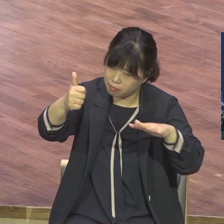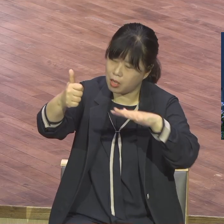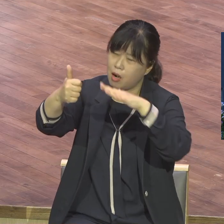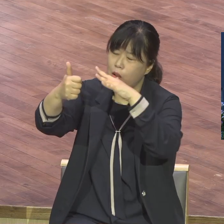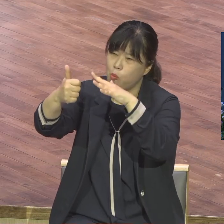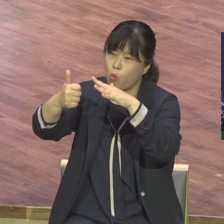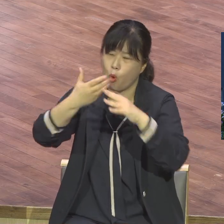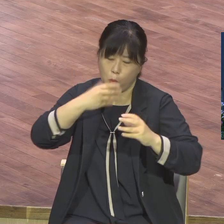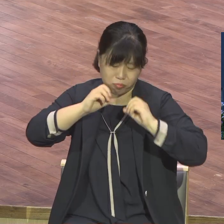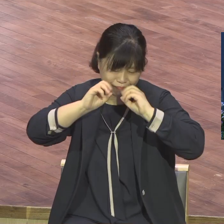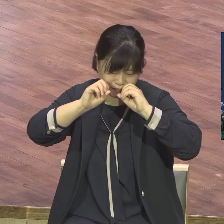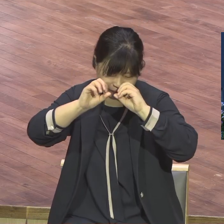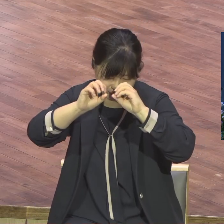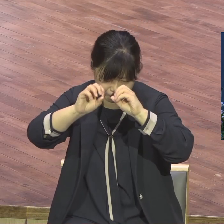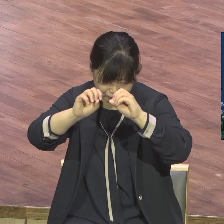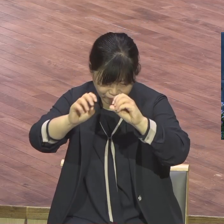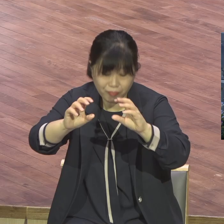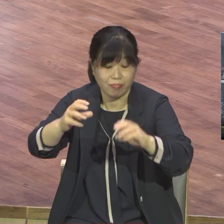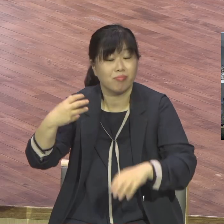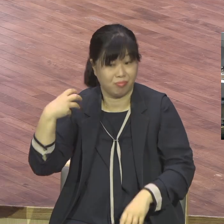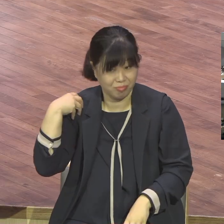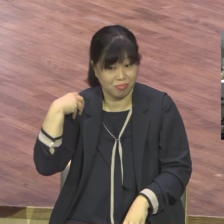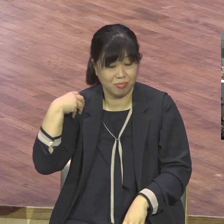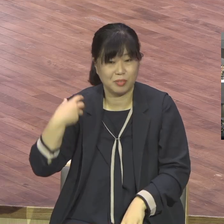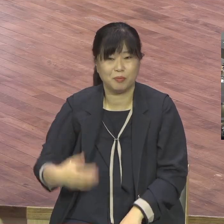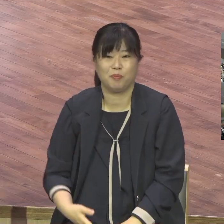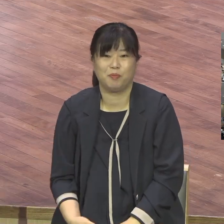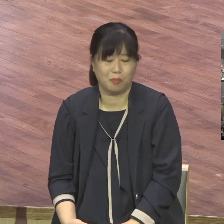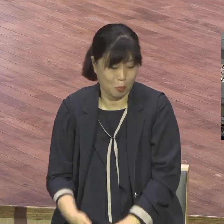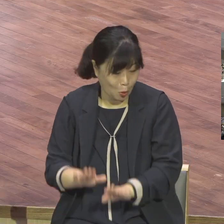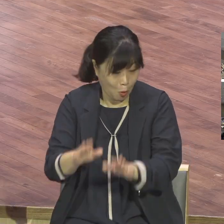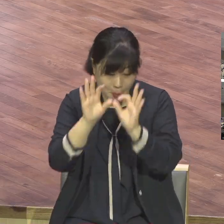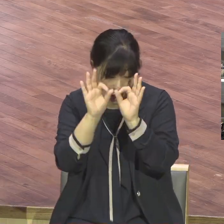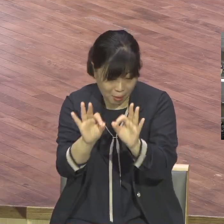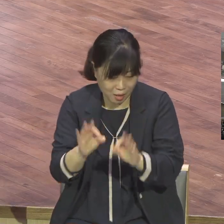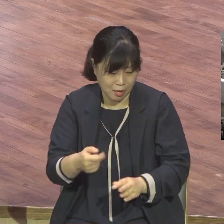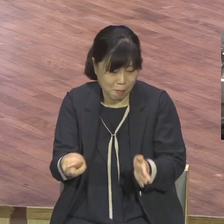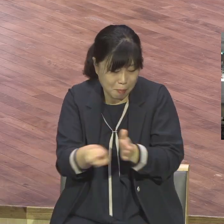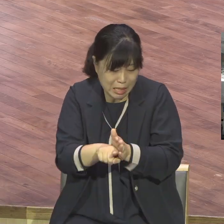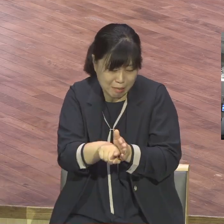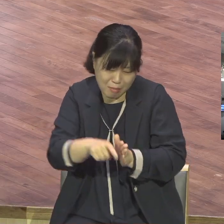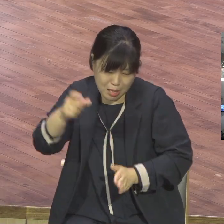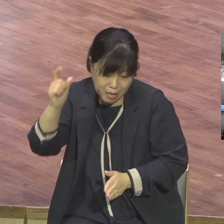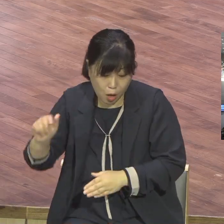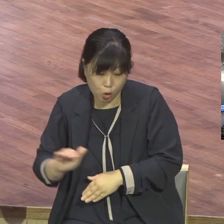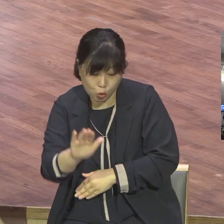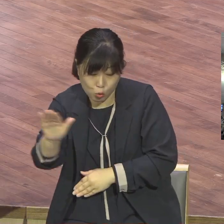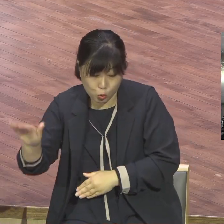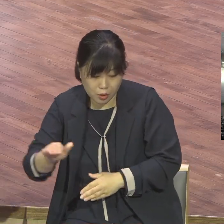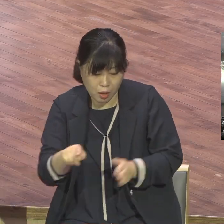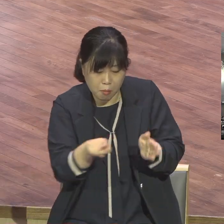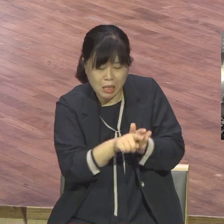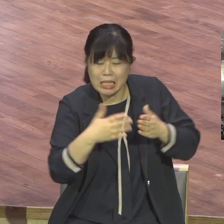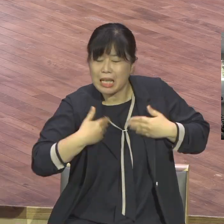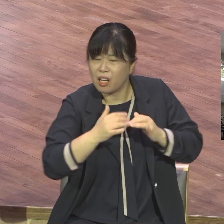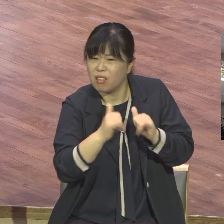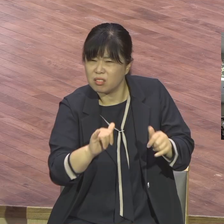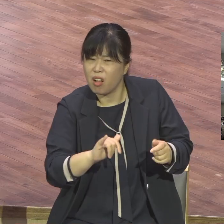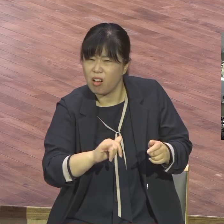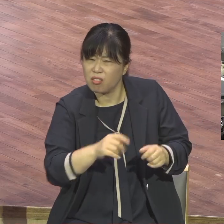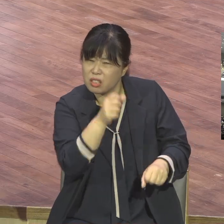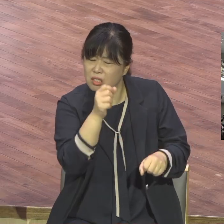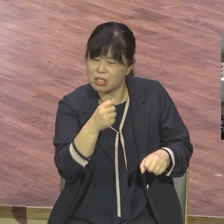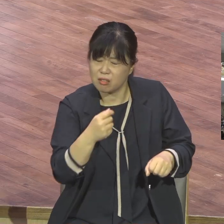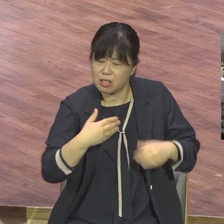대해서 다시 한번 강조합니다. 믿음이 강한 우리는 마땅히 믿음이 약한 자의 약점을 담당하고